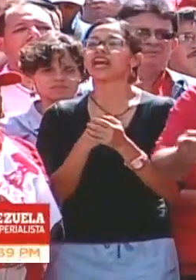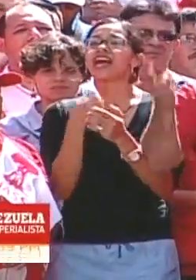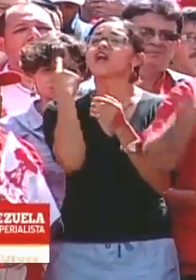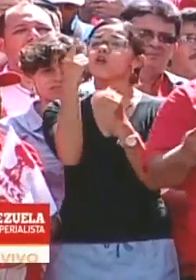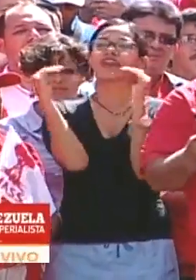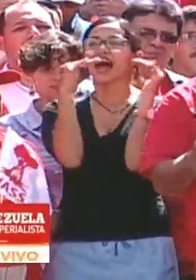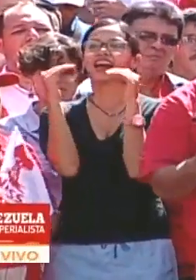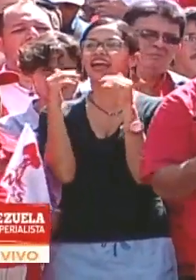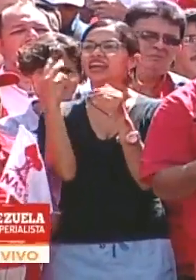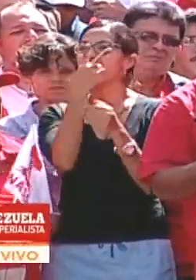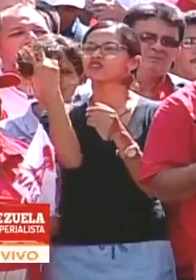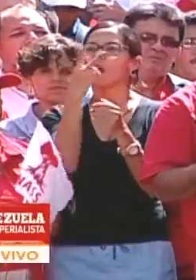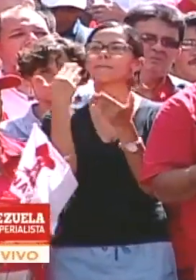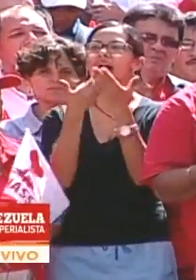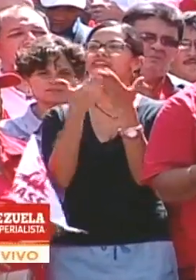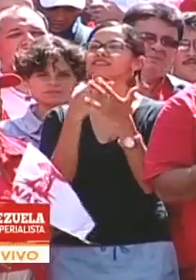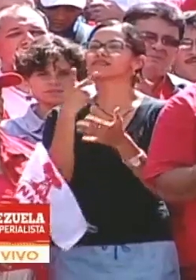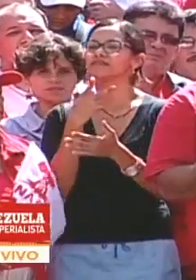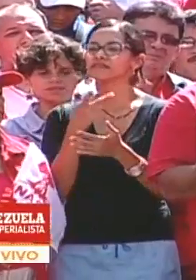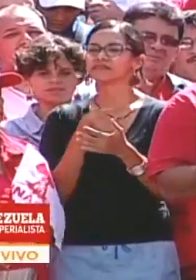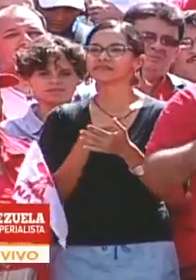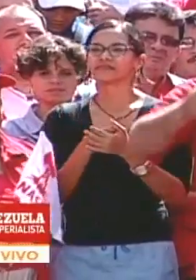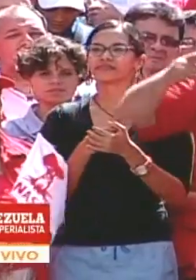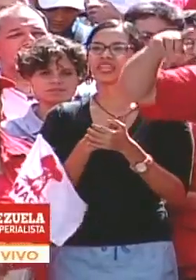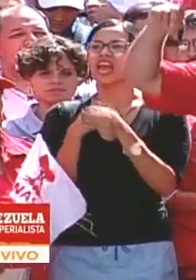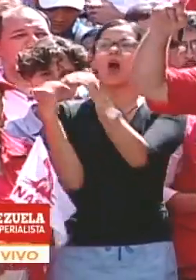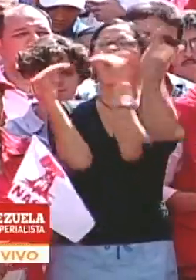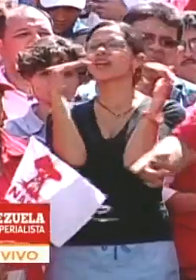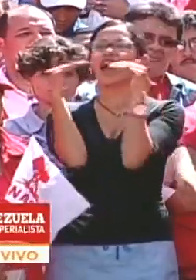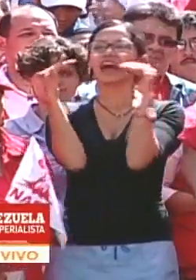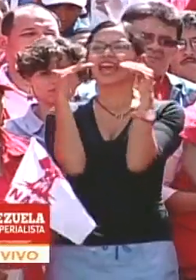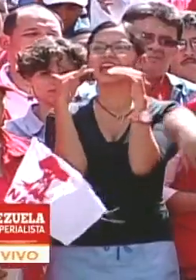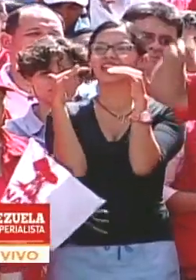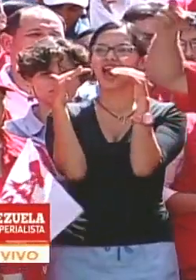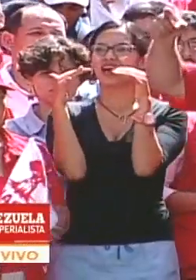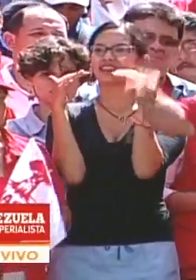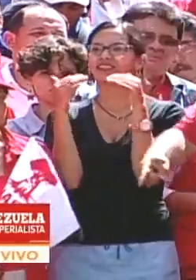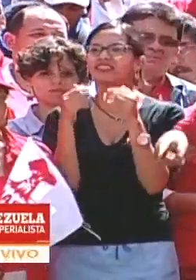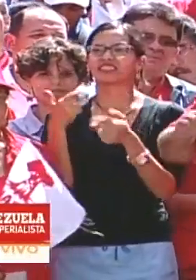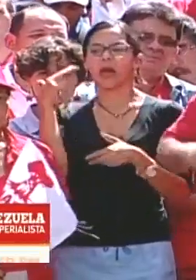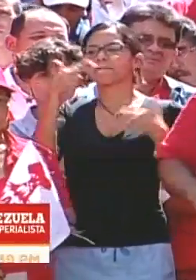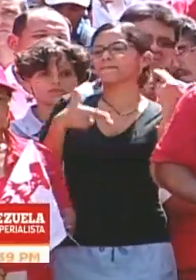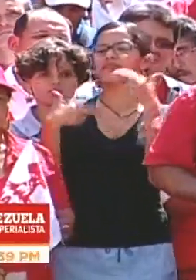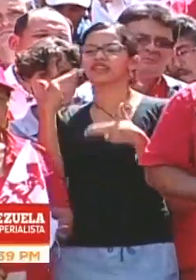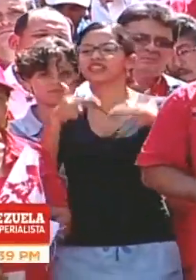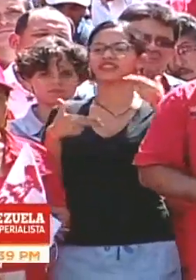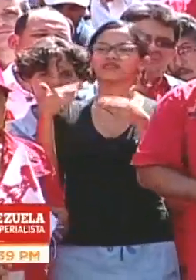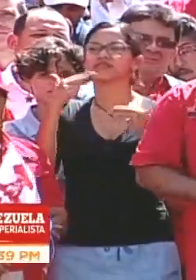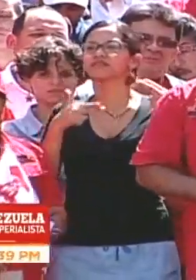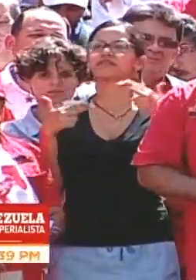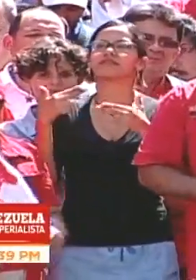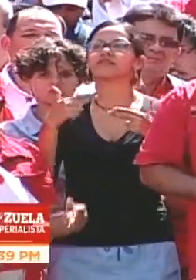una guerra entre ellos. Es una guerra de banda, de delincuentes.